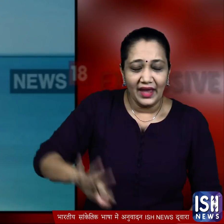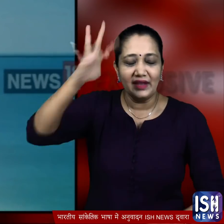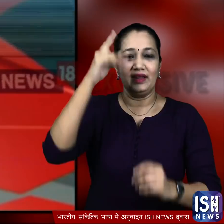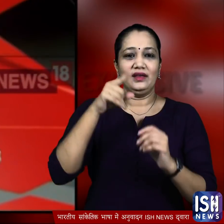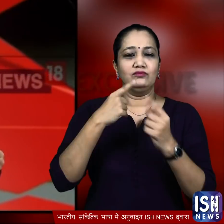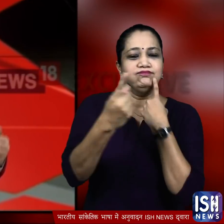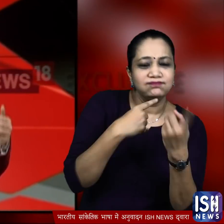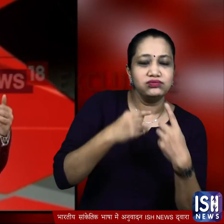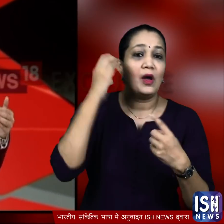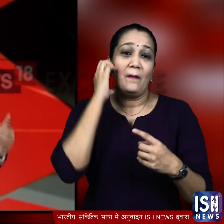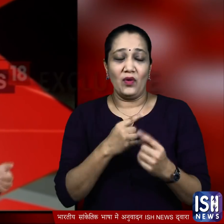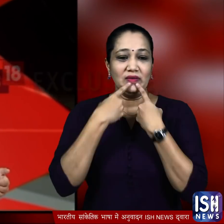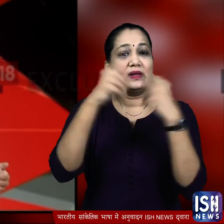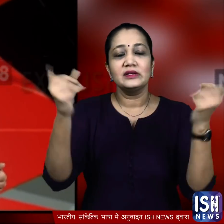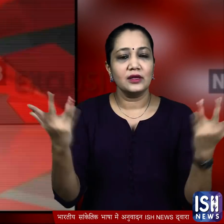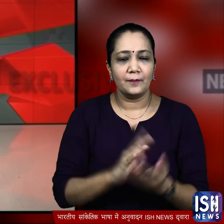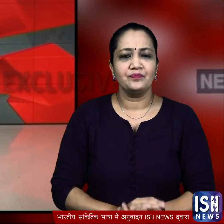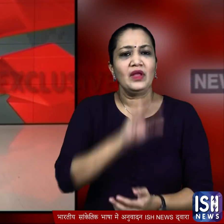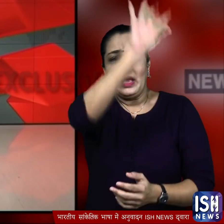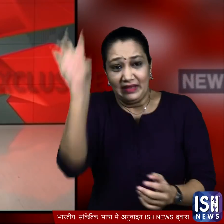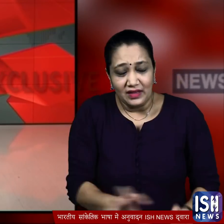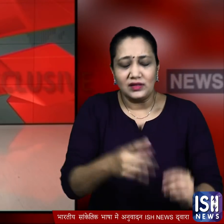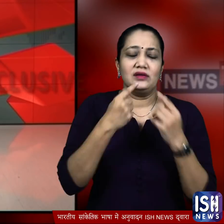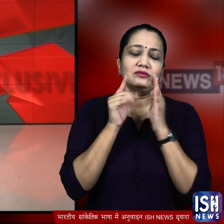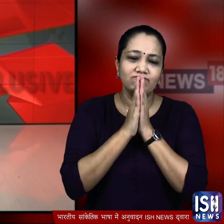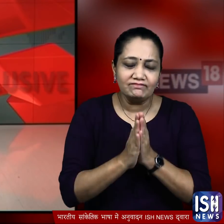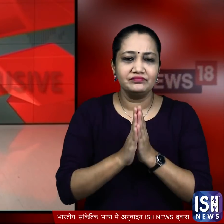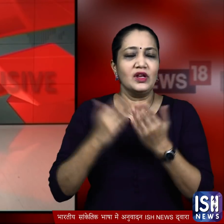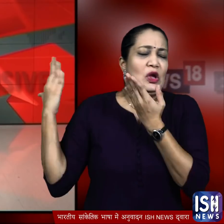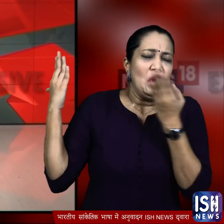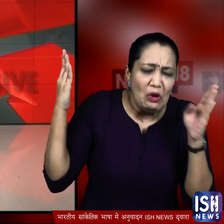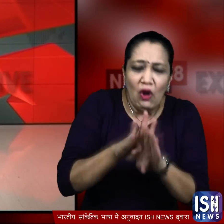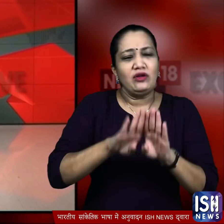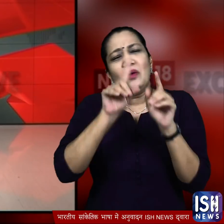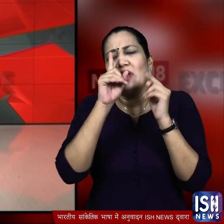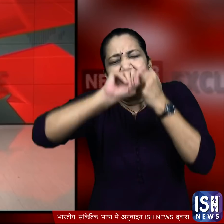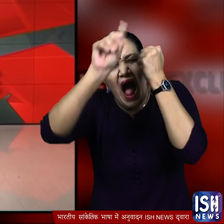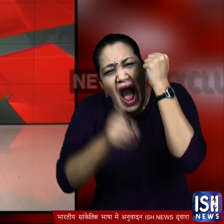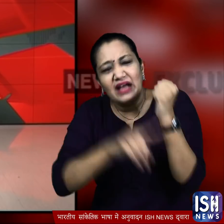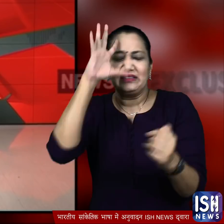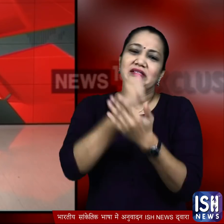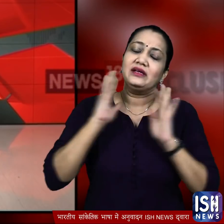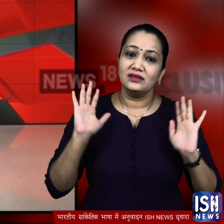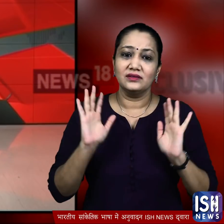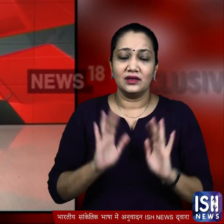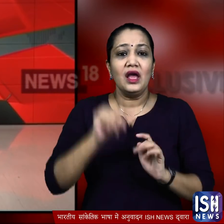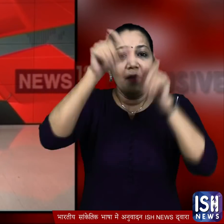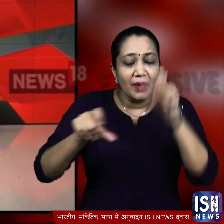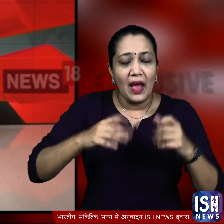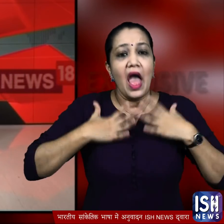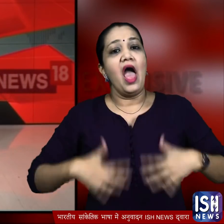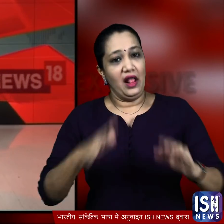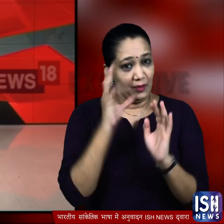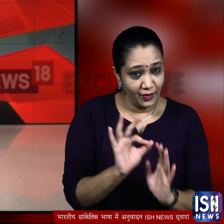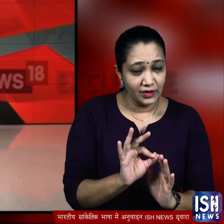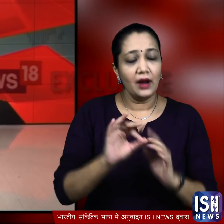देशवासियों से बात करते हुए प्रधानमंत्री नरेंद्र मोदी ने राज्यों से अपील की कि लॉकडाउन को अंतिम विकल्प समझा जाए। उन्होंने साफ कहा कि लोगों की